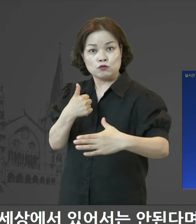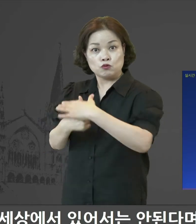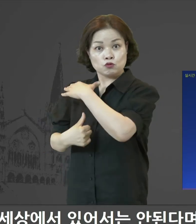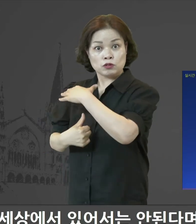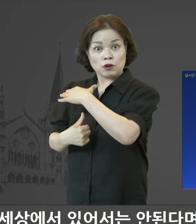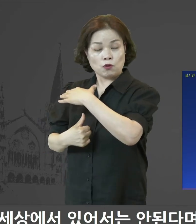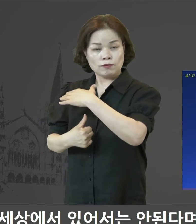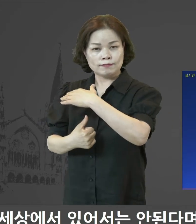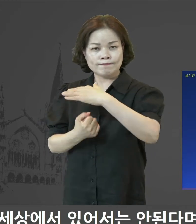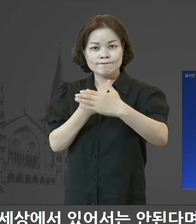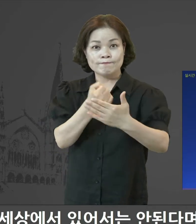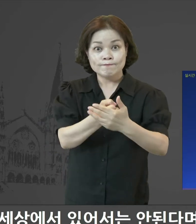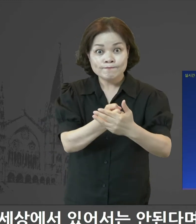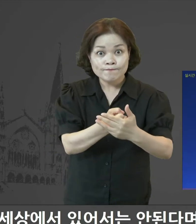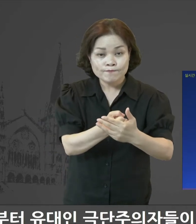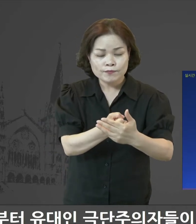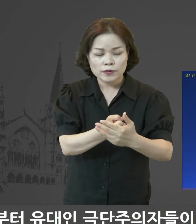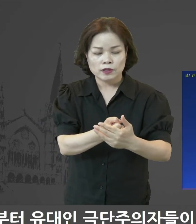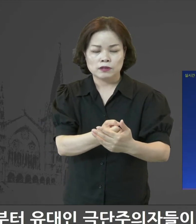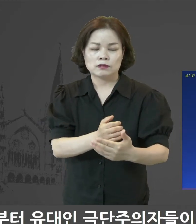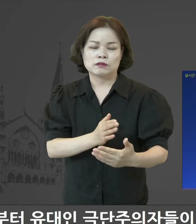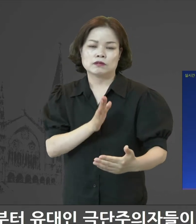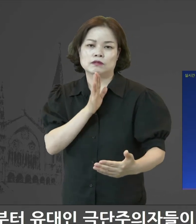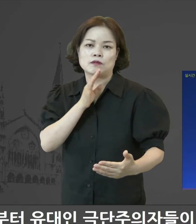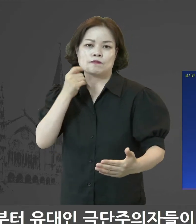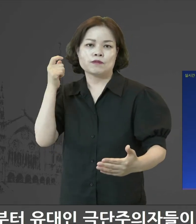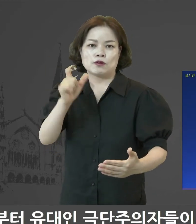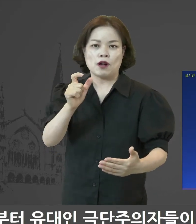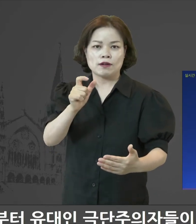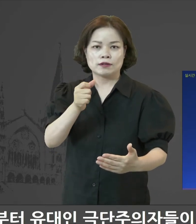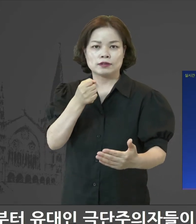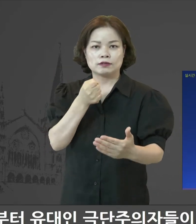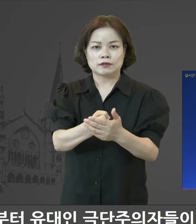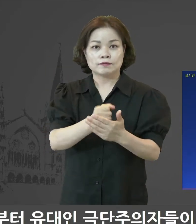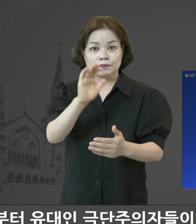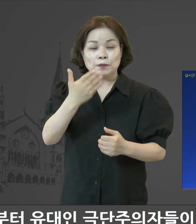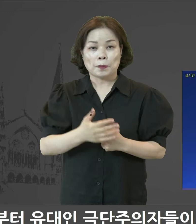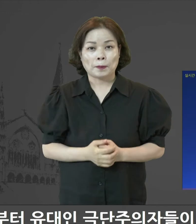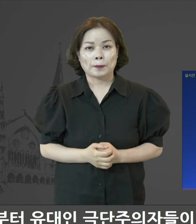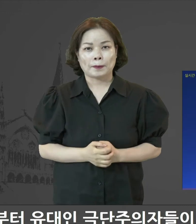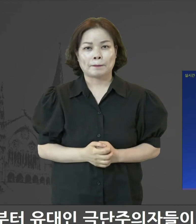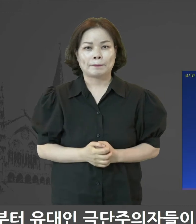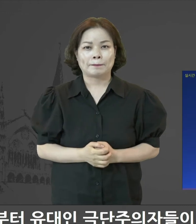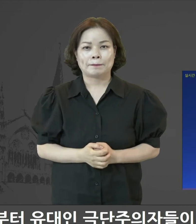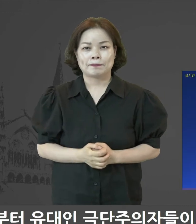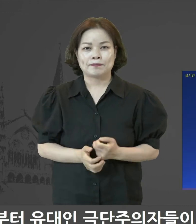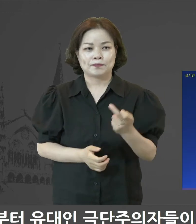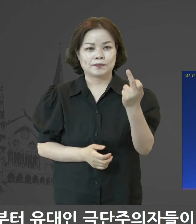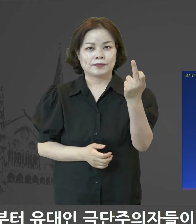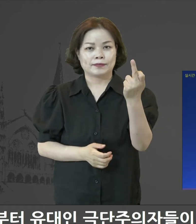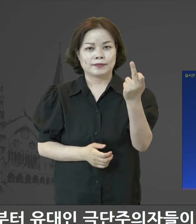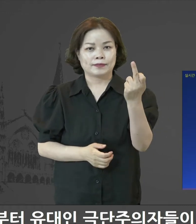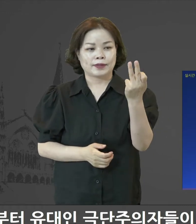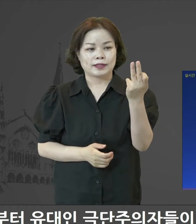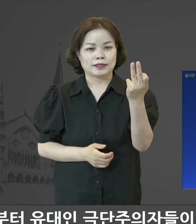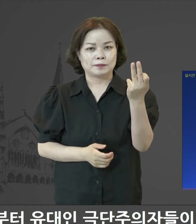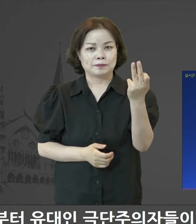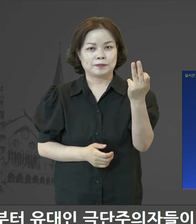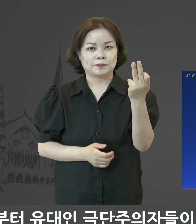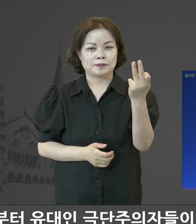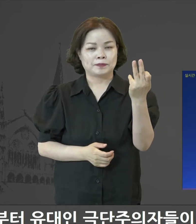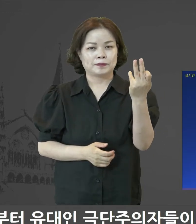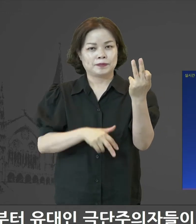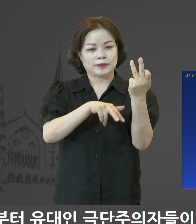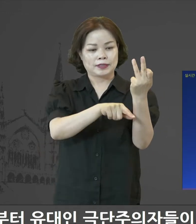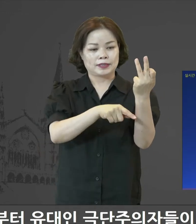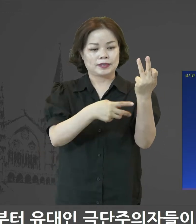이 결심이 정말 강합니다. 얼마나 강한지 한번 보시기 바랍니다. 12,